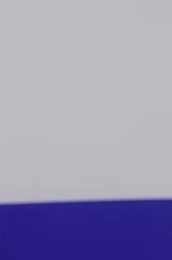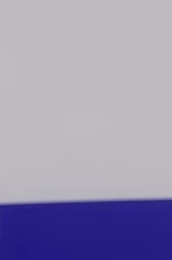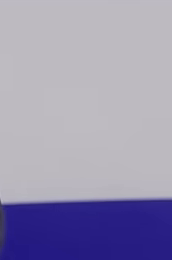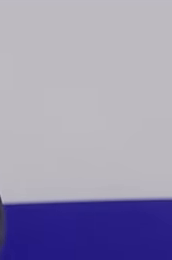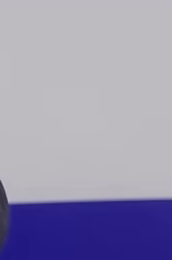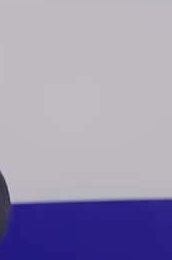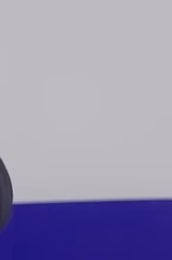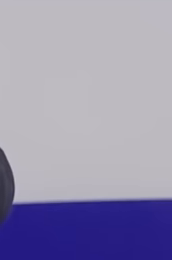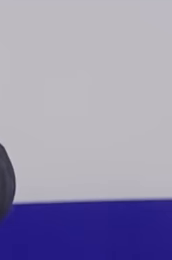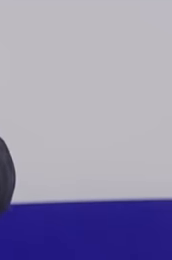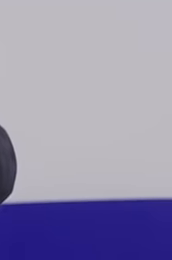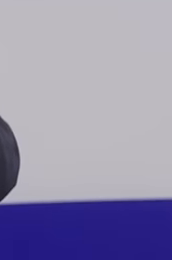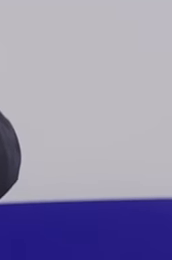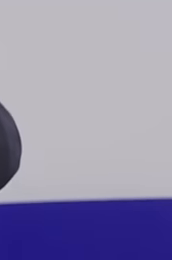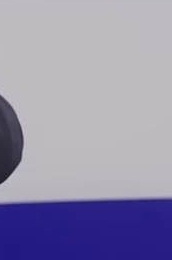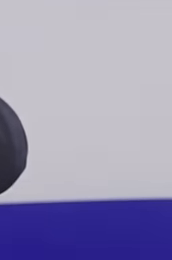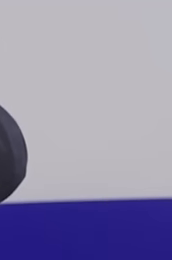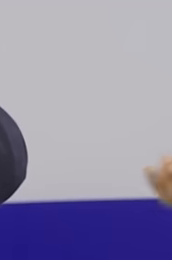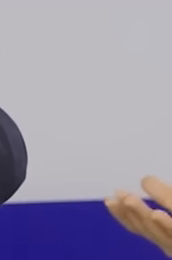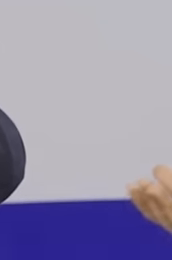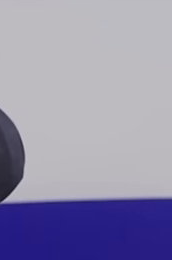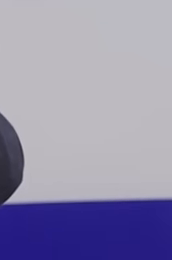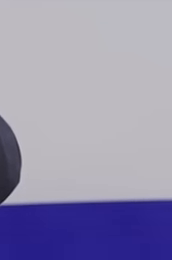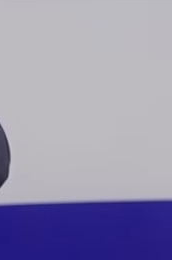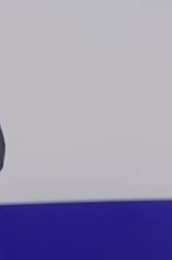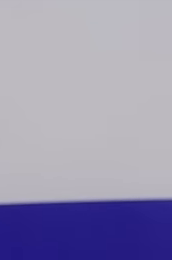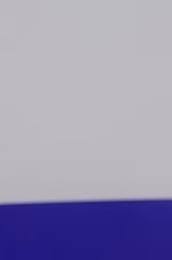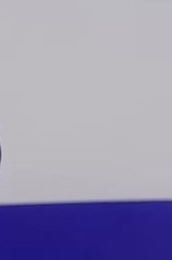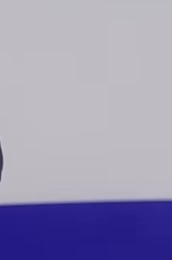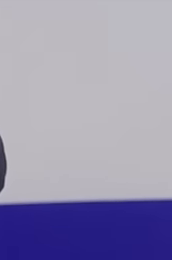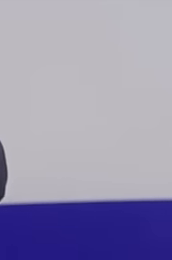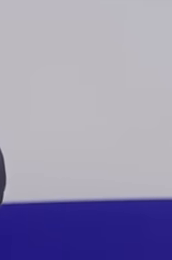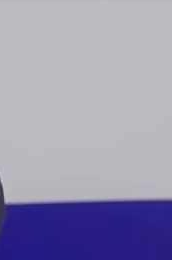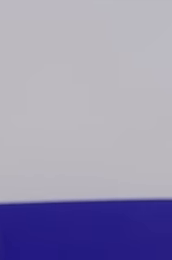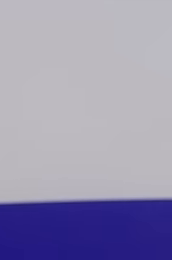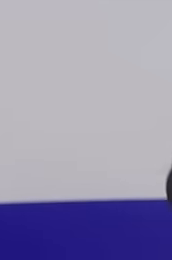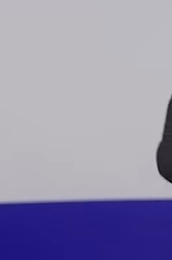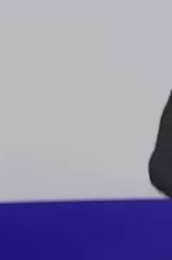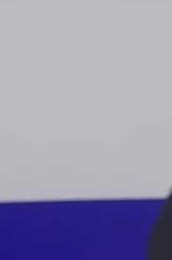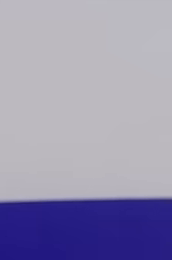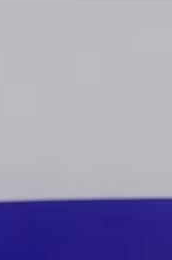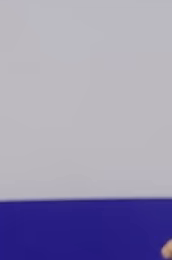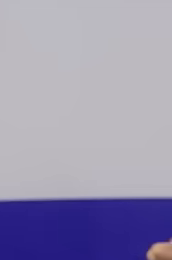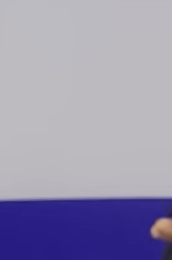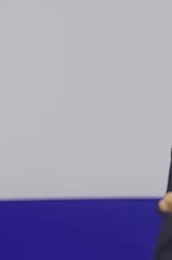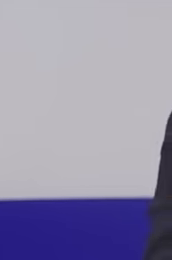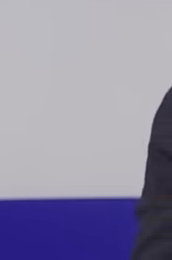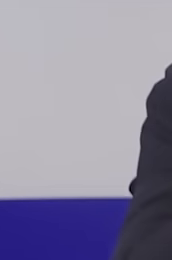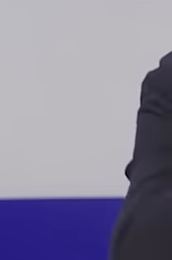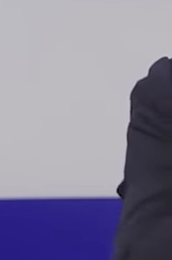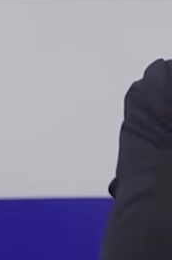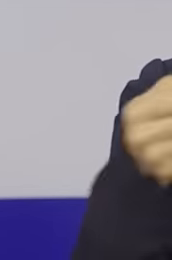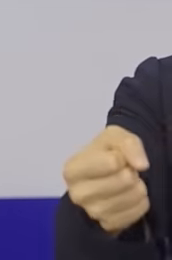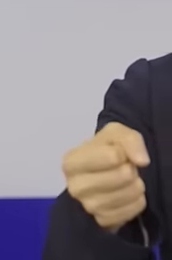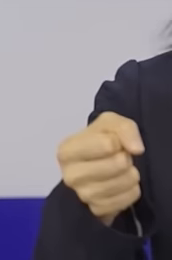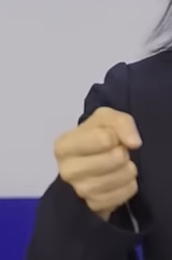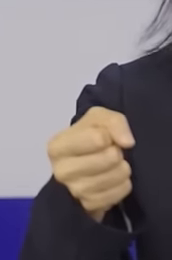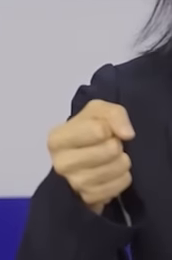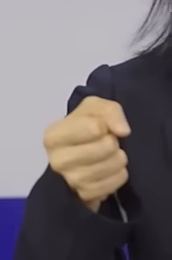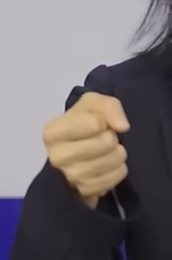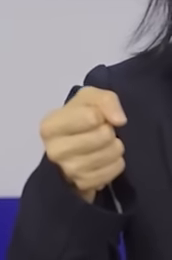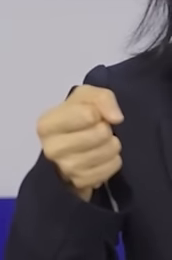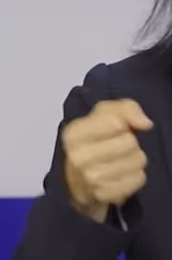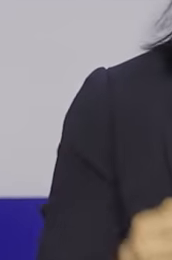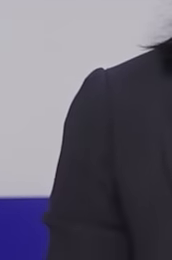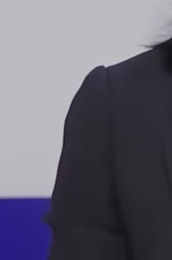하겠습니다. 질의하실 분은 거수해 주시고요. 제가 지명해 드리면 그 무선 마이크를 전달해 주시기 바랍니다.